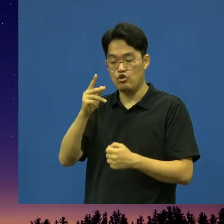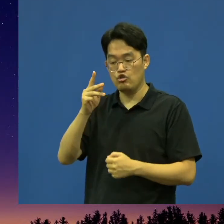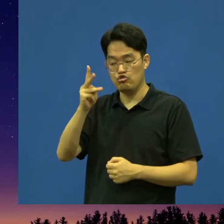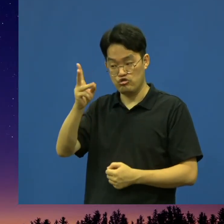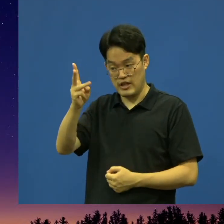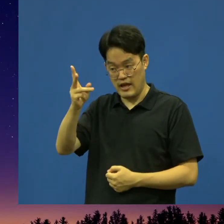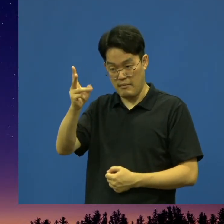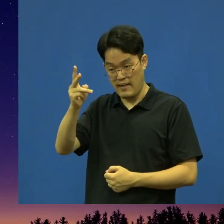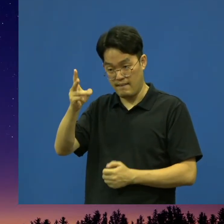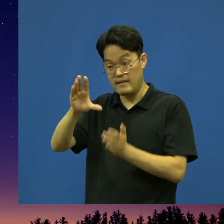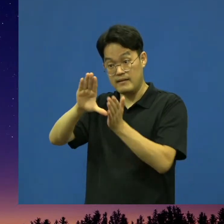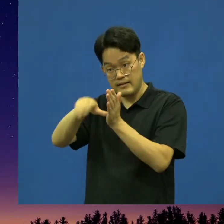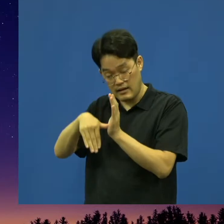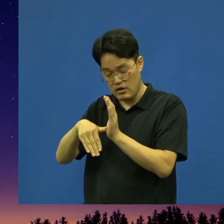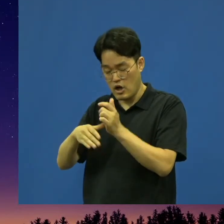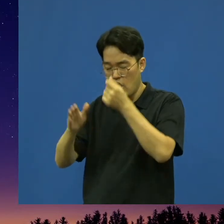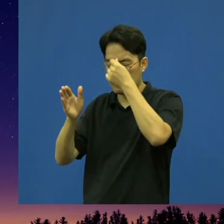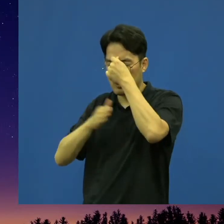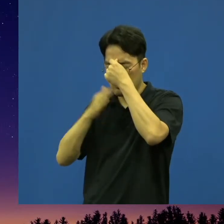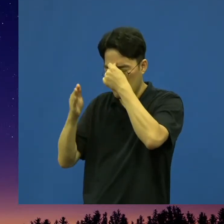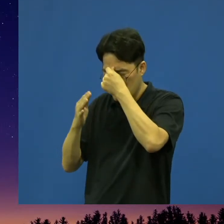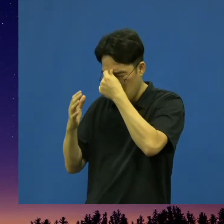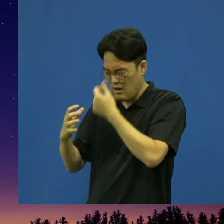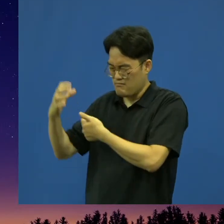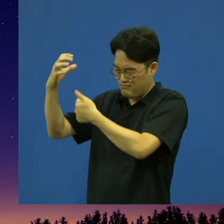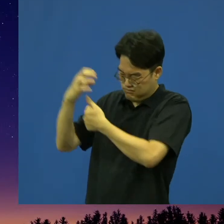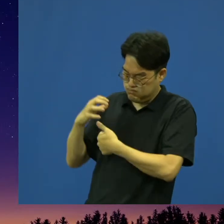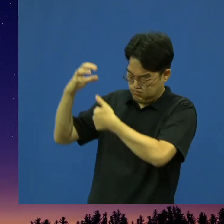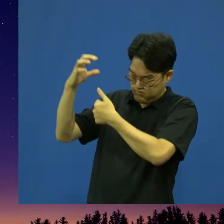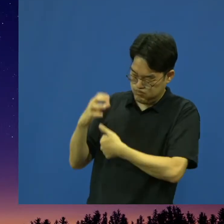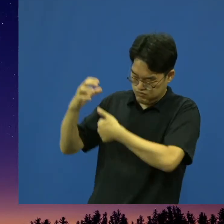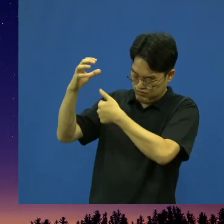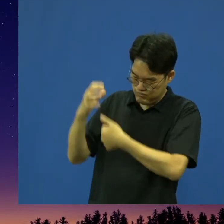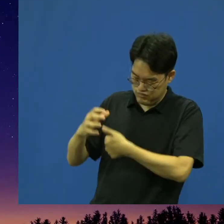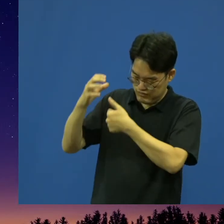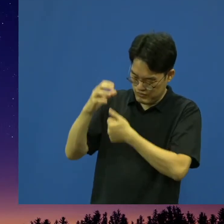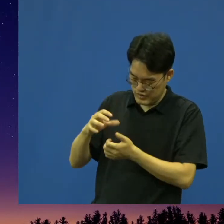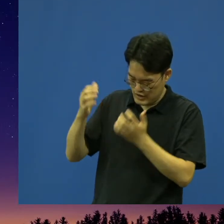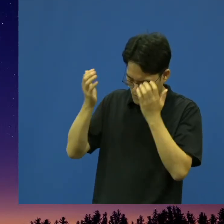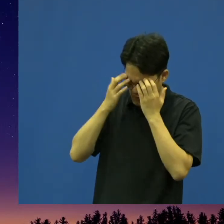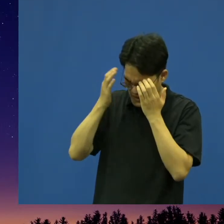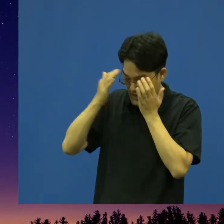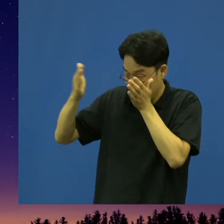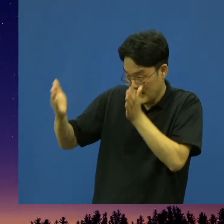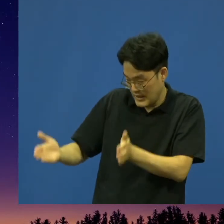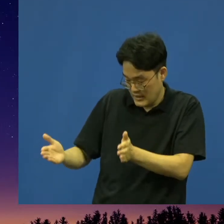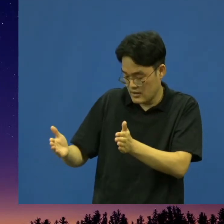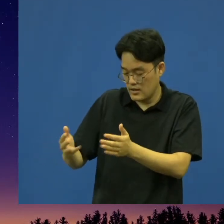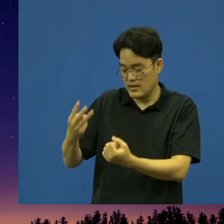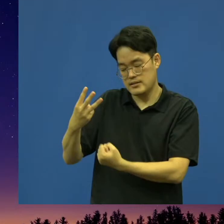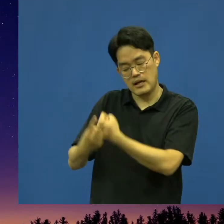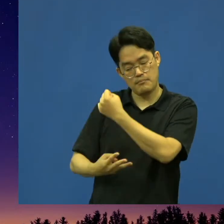당하게 되는 그 고난의 기간을 3년 6개월이라고 해석하려고 해요.